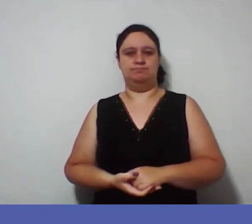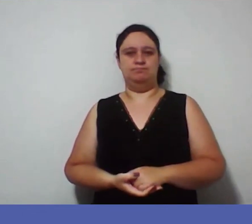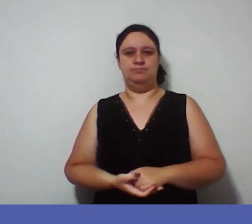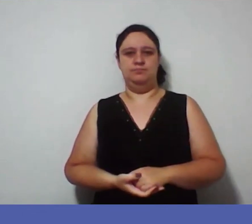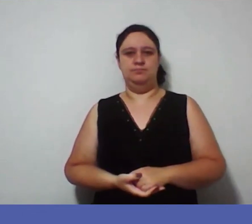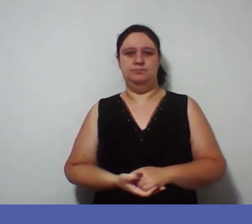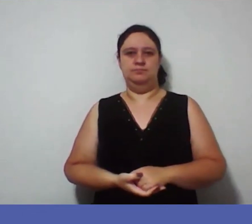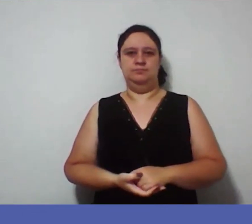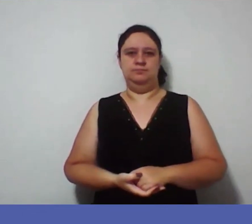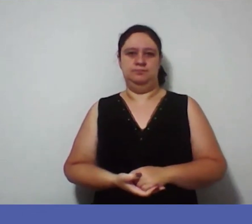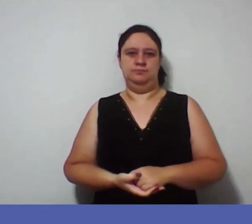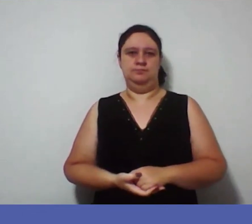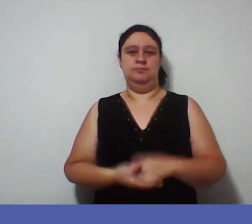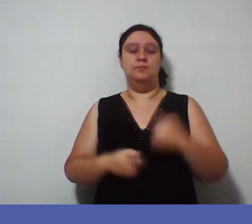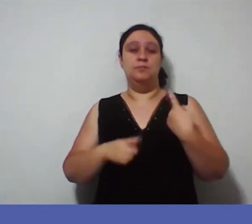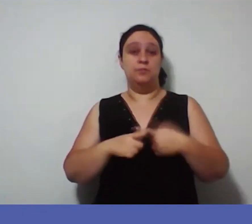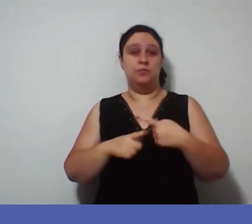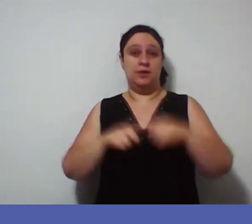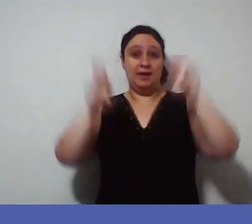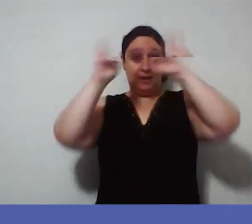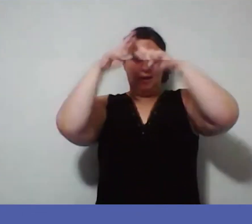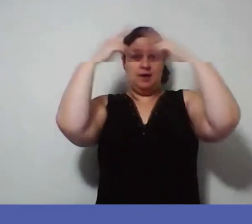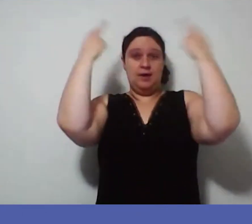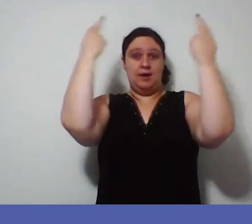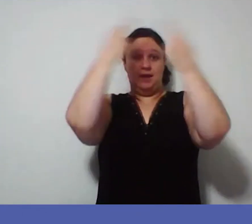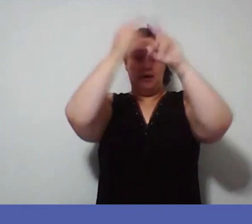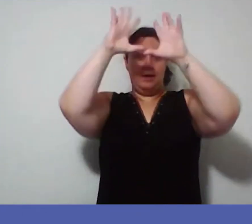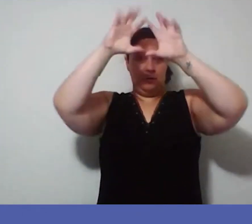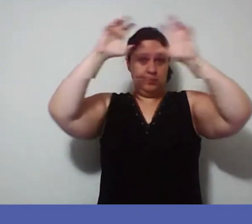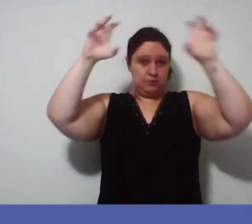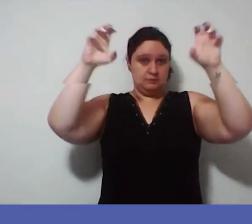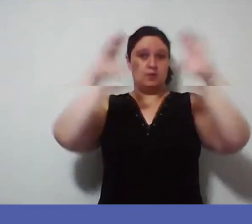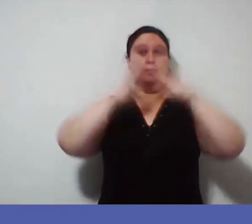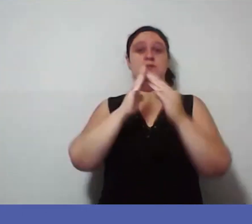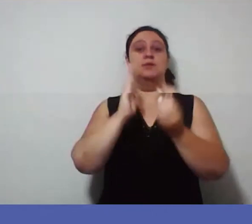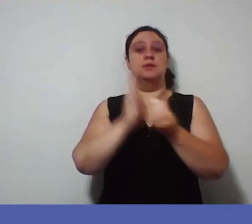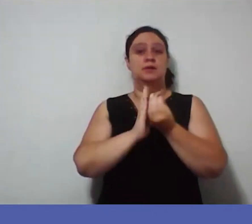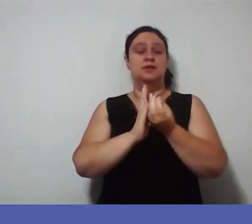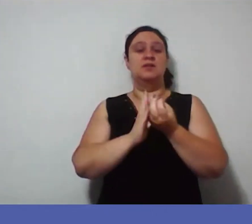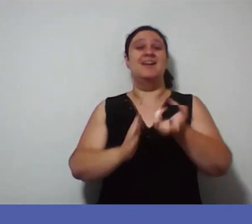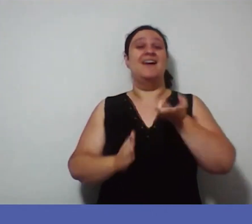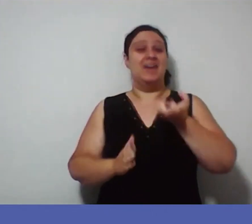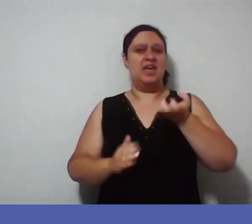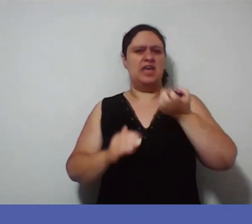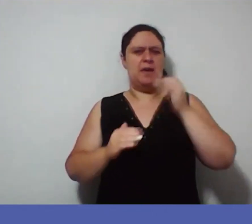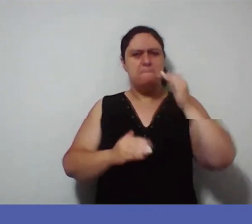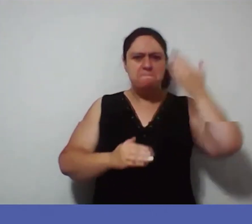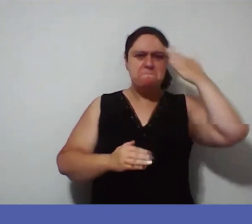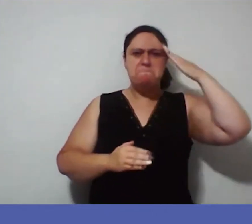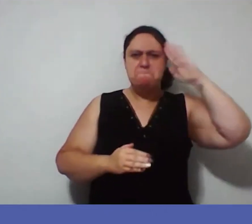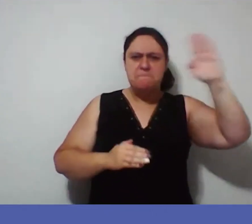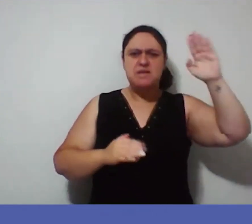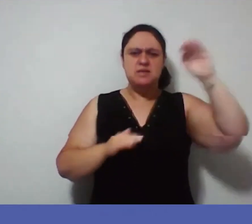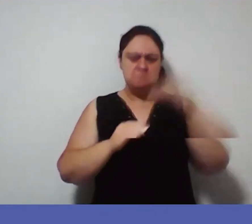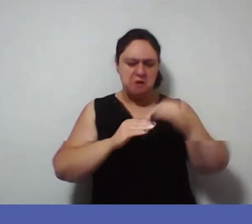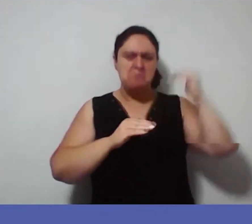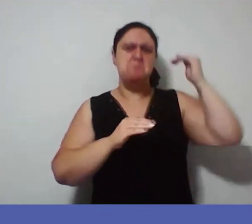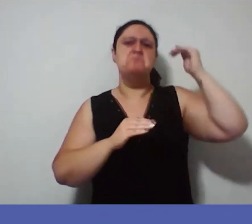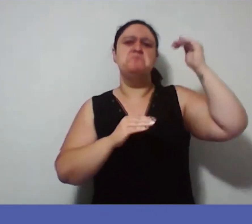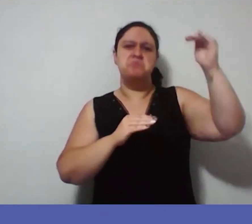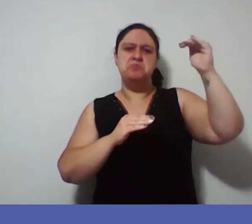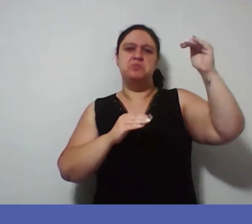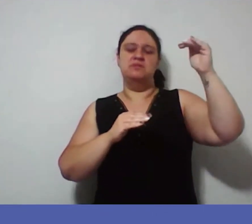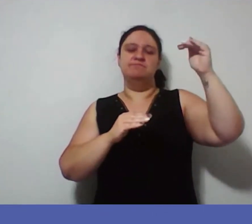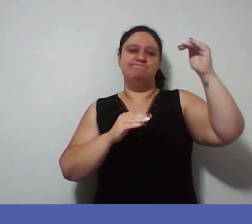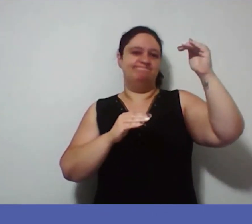Porque no reino dos céus, na igreja, quem quiser ser grande, quem desejar ser importante, será o que serve